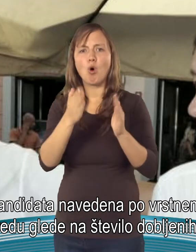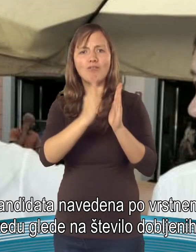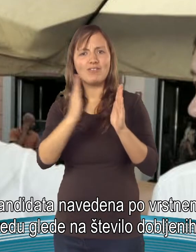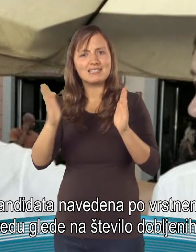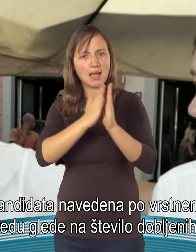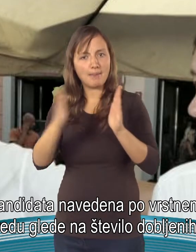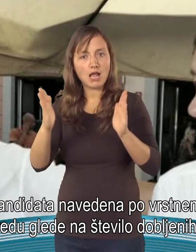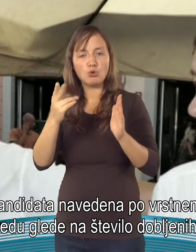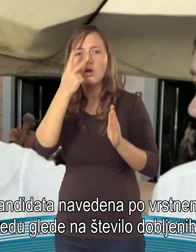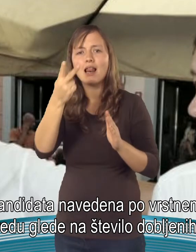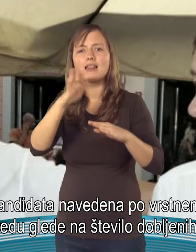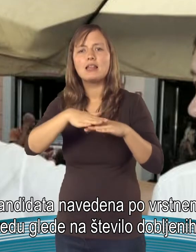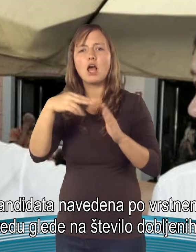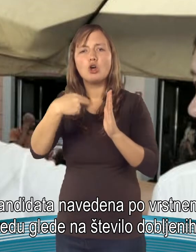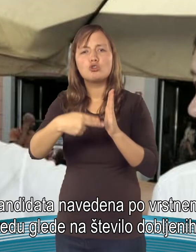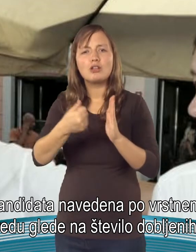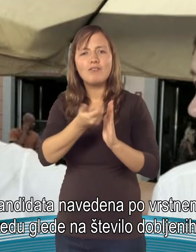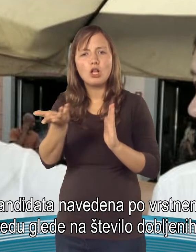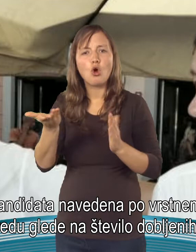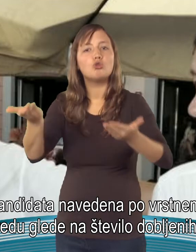dobljenih glasov pri prvem glasovanju.